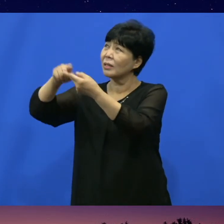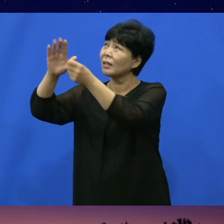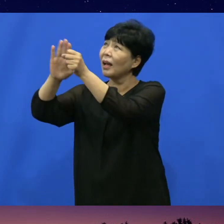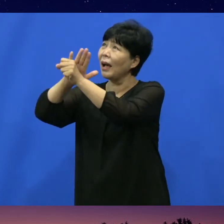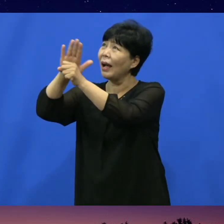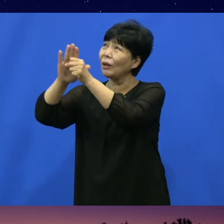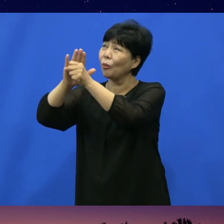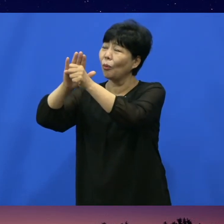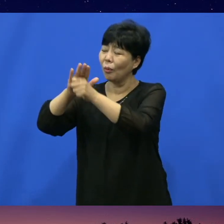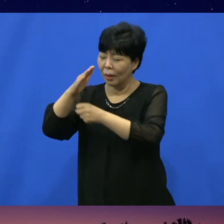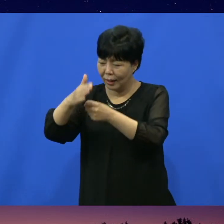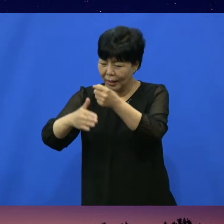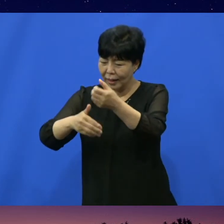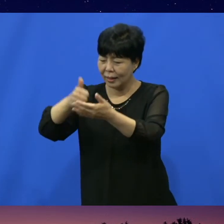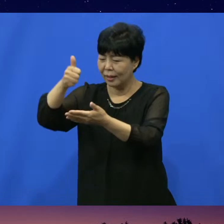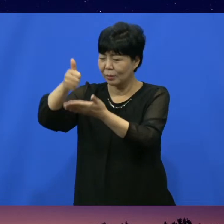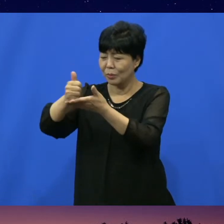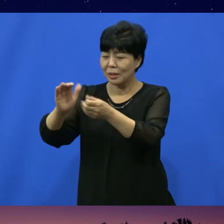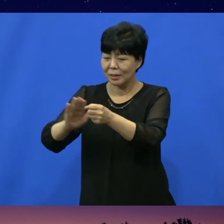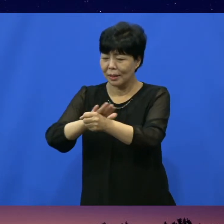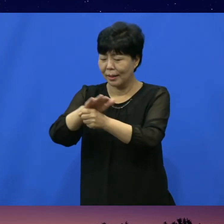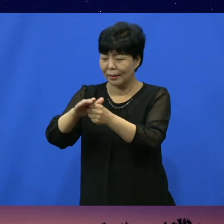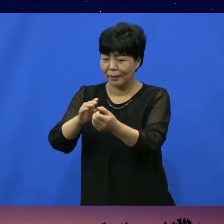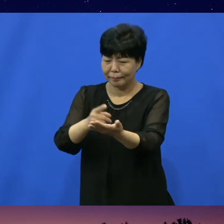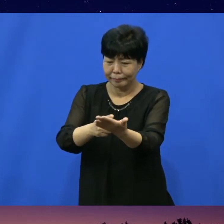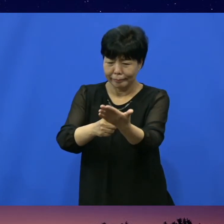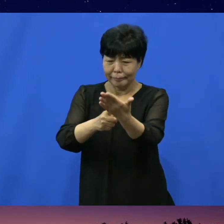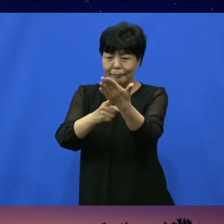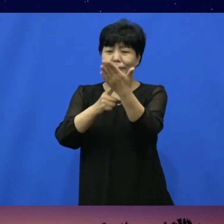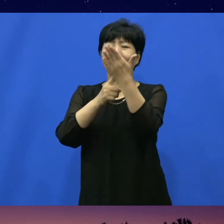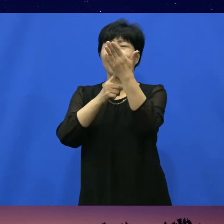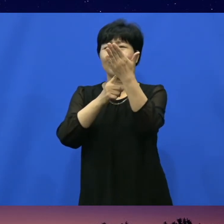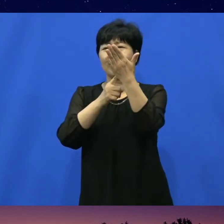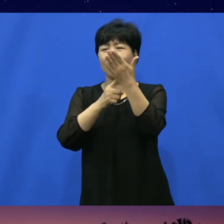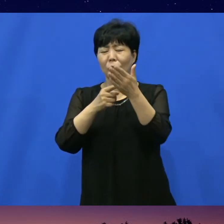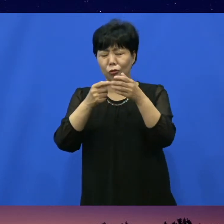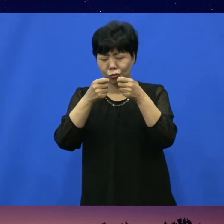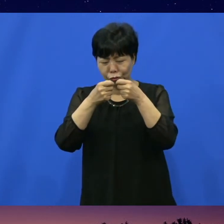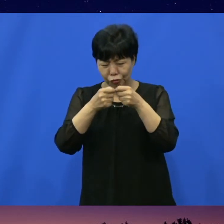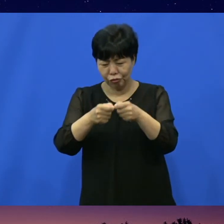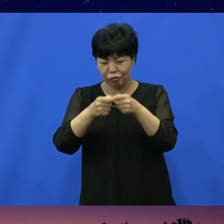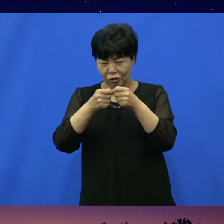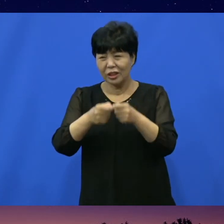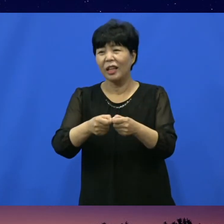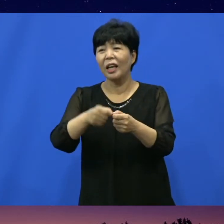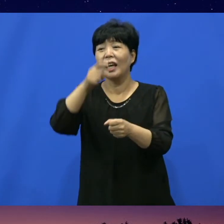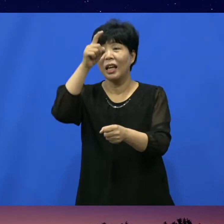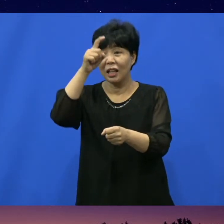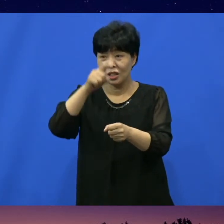사랑이 우리에게 이렇게 나타난 바 되었으니, 그죠? 이렇게 구체적으로 나타났다는 거죠.